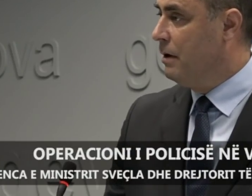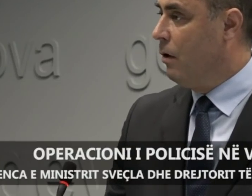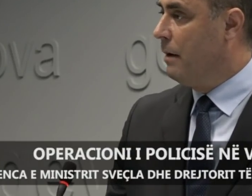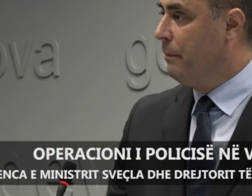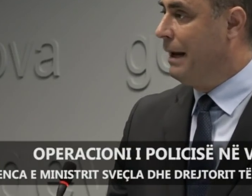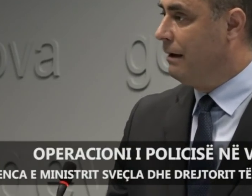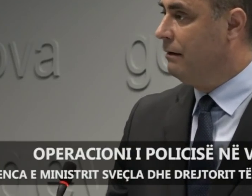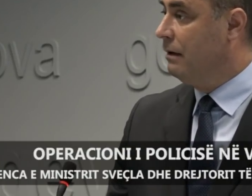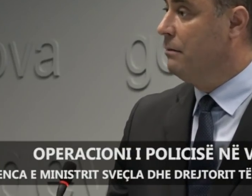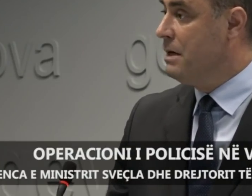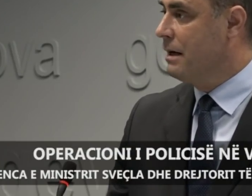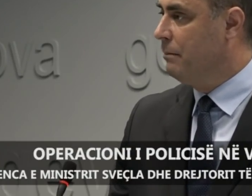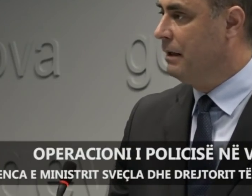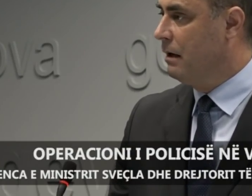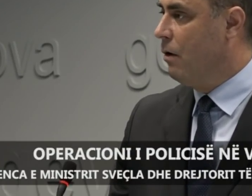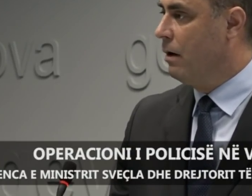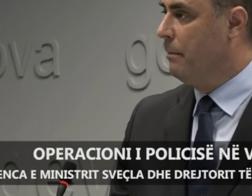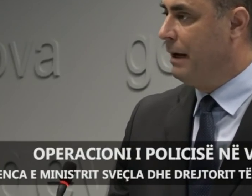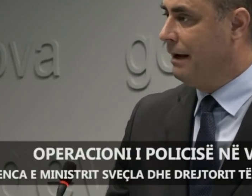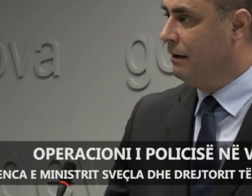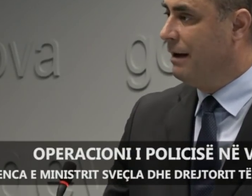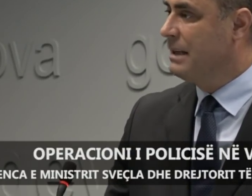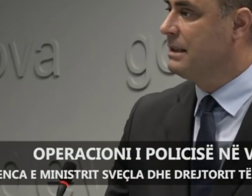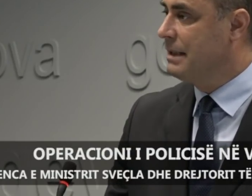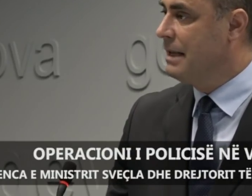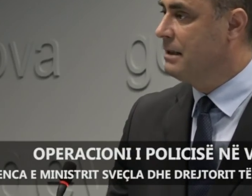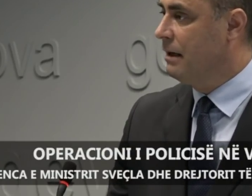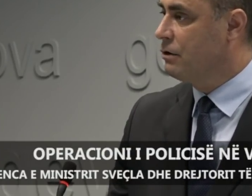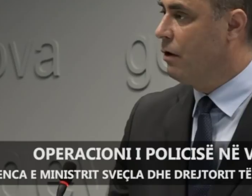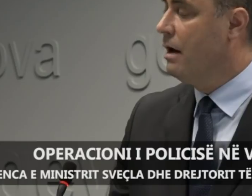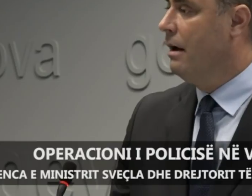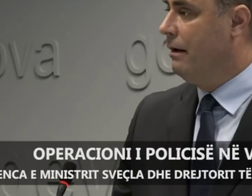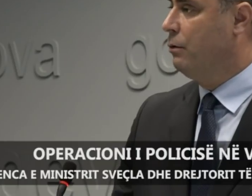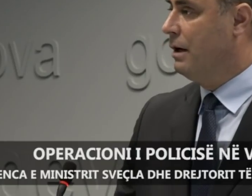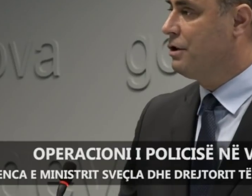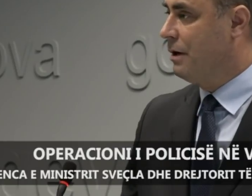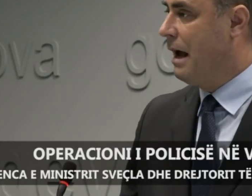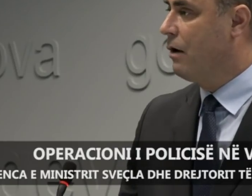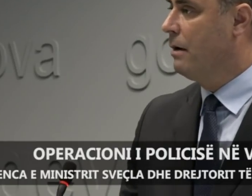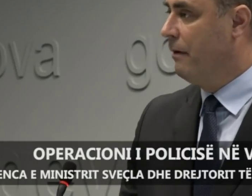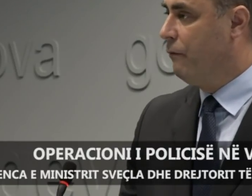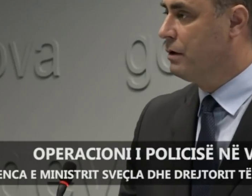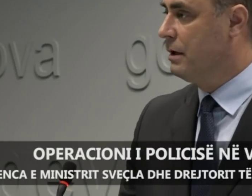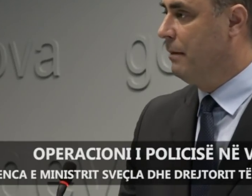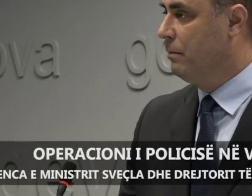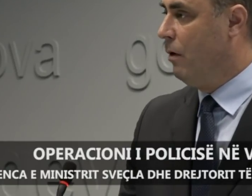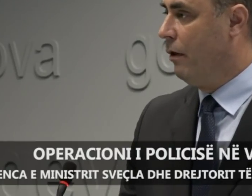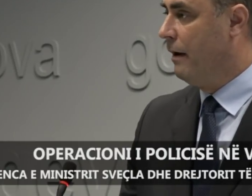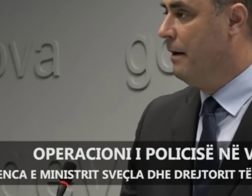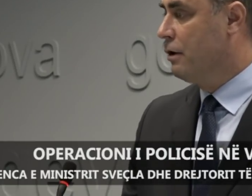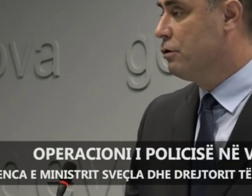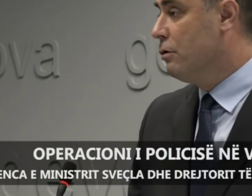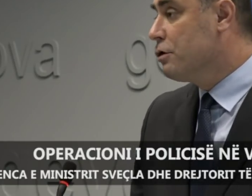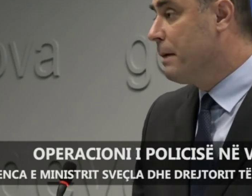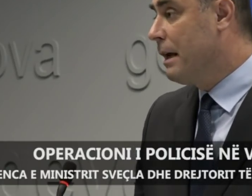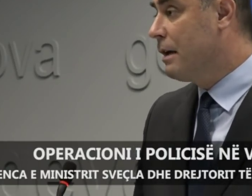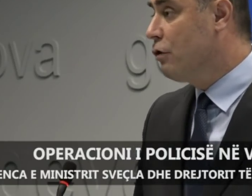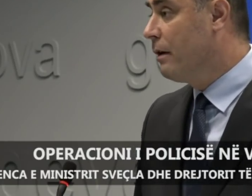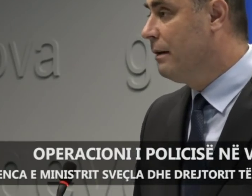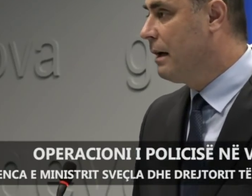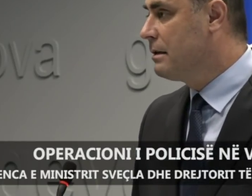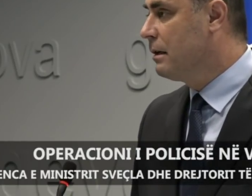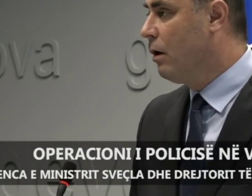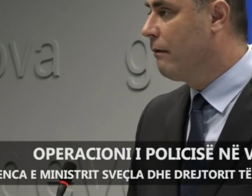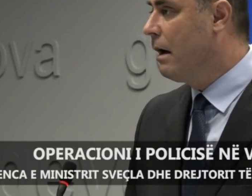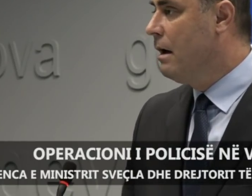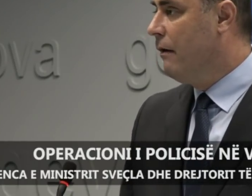organizat kriminale preket në të mirat materiale, preket në egzistencën e saj, natyrisht që reagon me forcën më të madhe. Kështu që unë shpreh